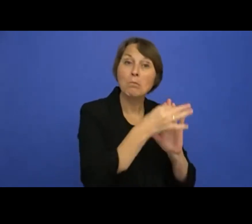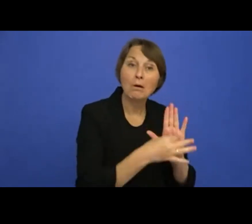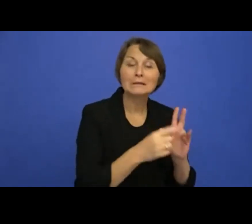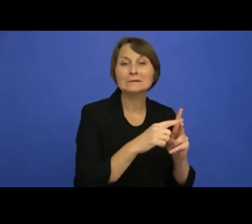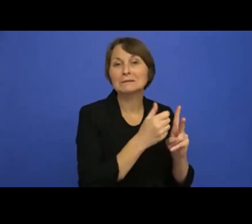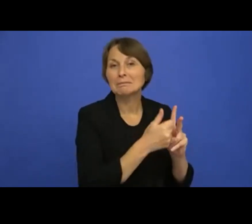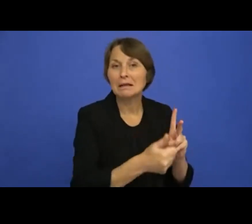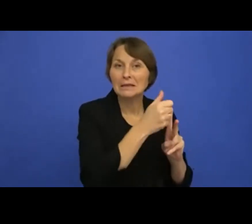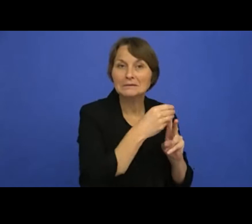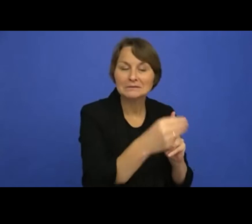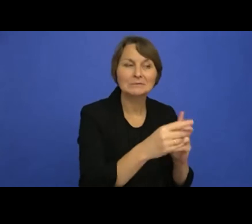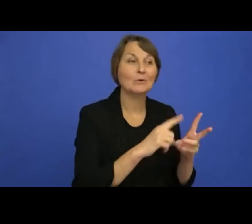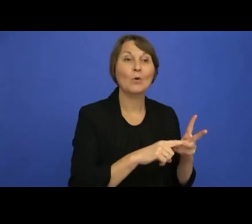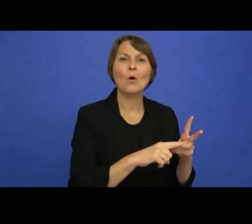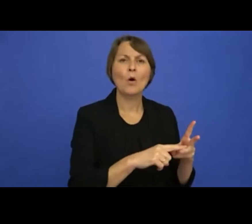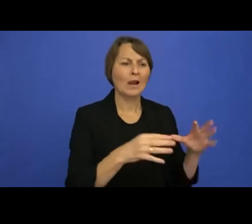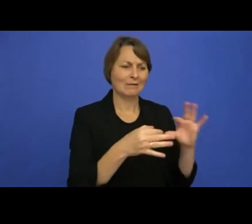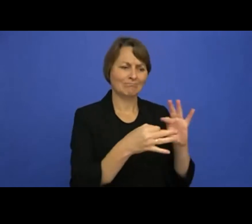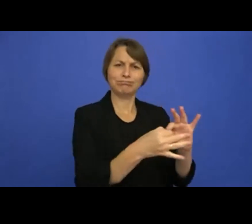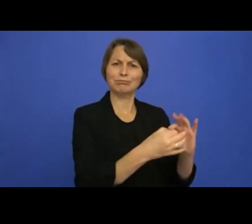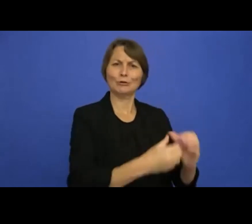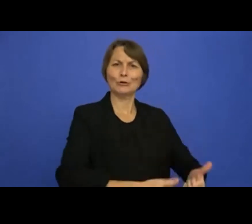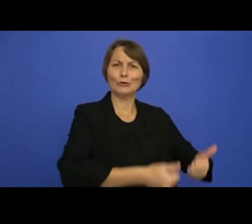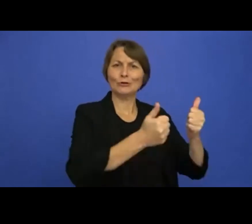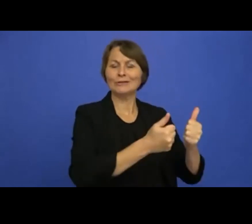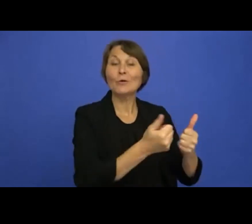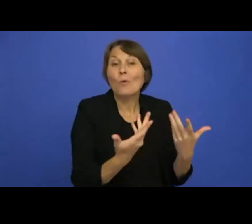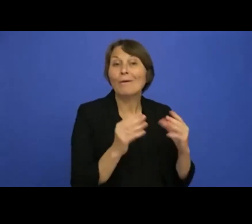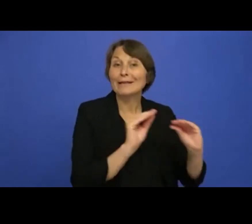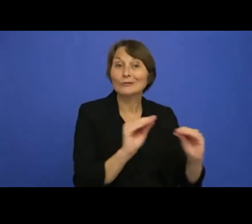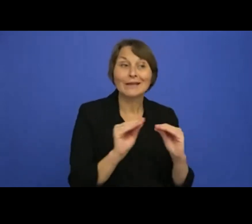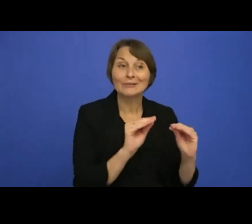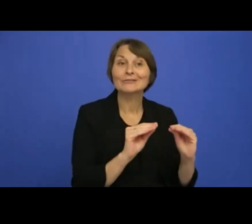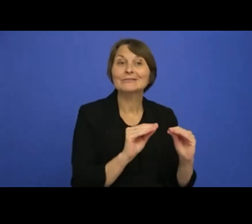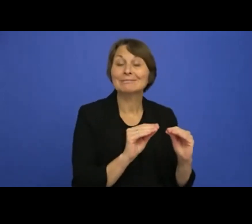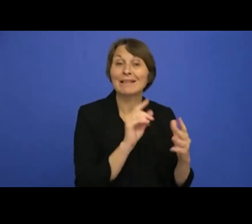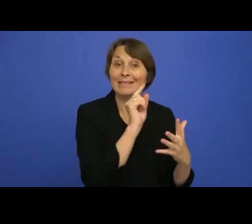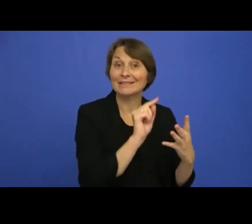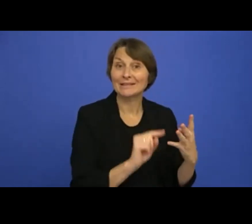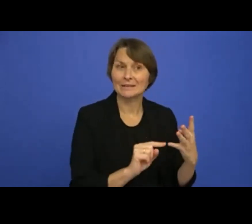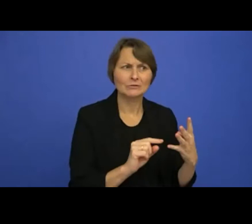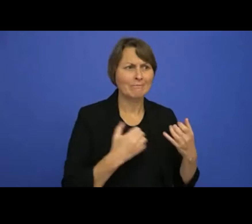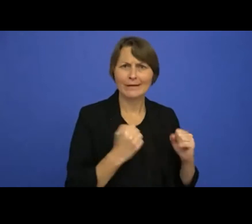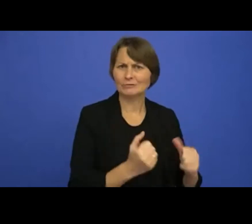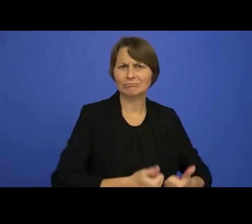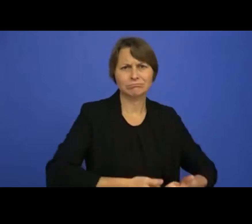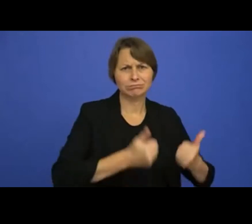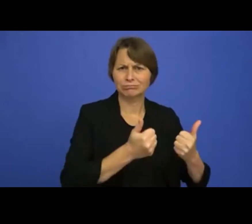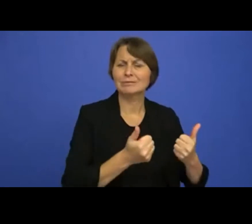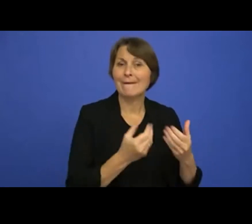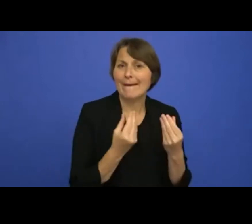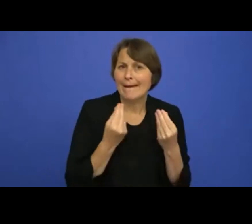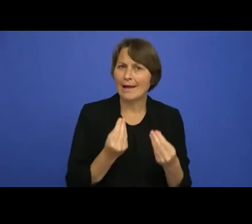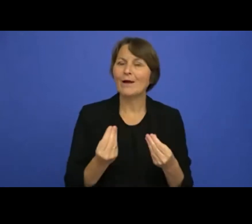Alors, les politiques, le leadership, les pratiques collaboratives, les pratiques éducatives, tout ceci est pris en compte, mais beaucoup